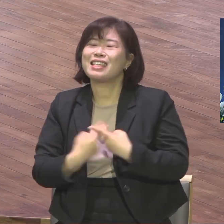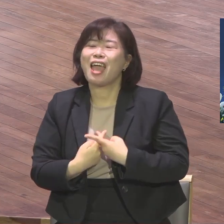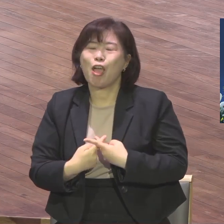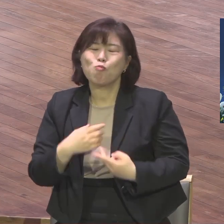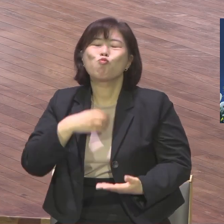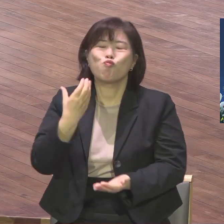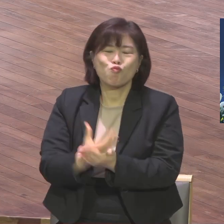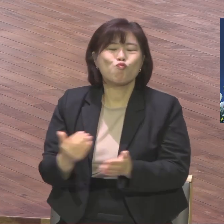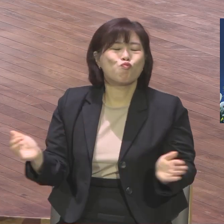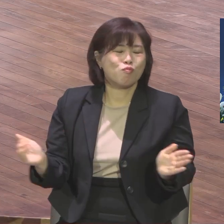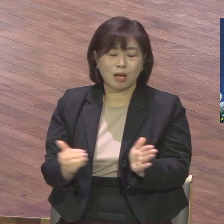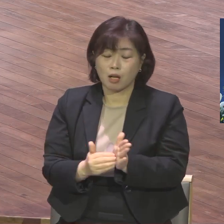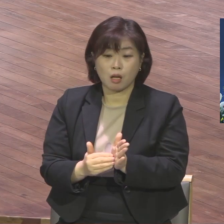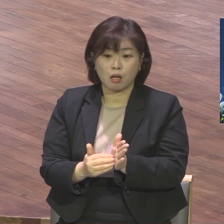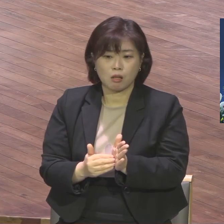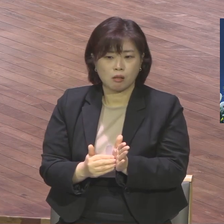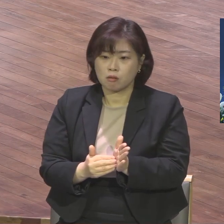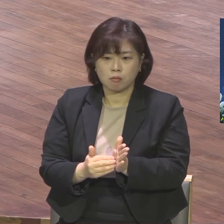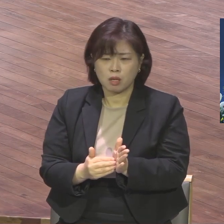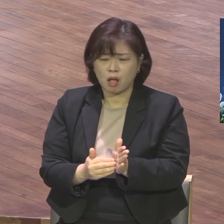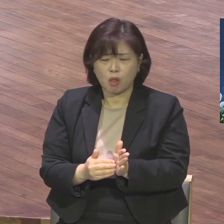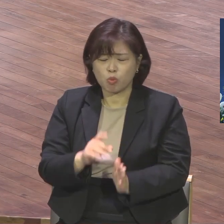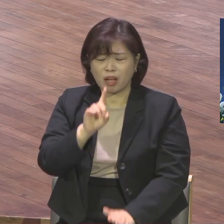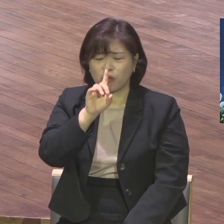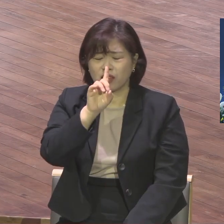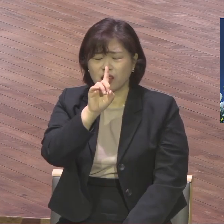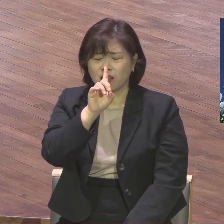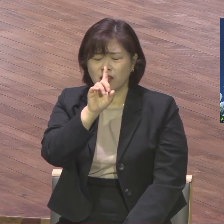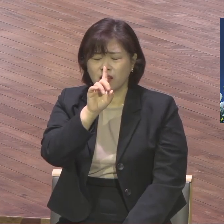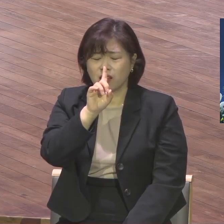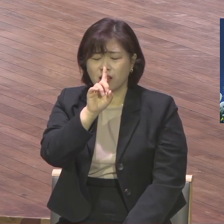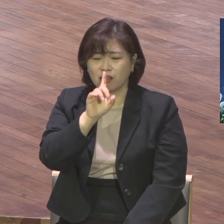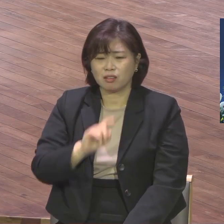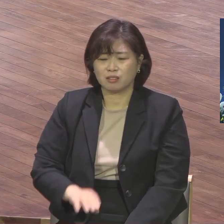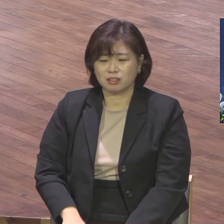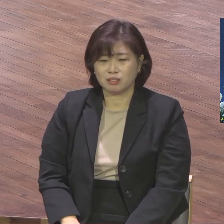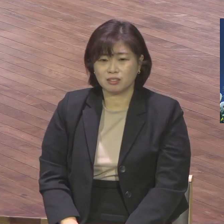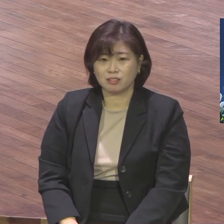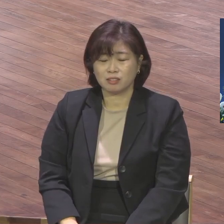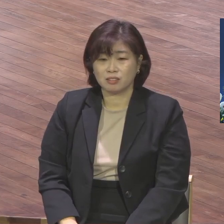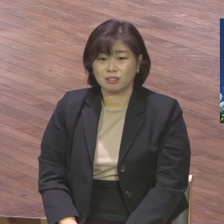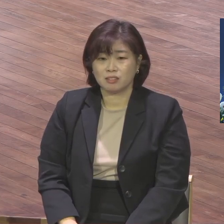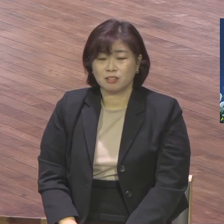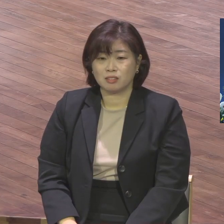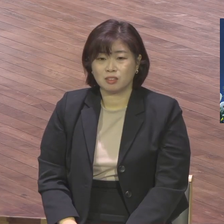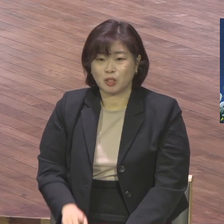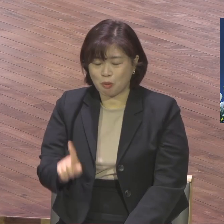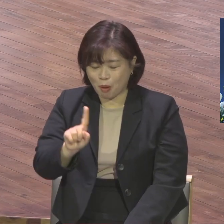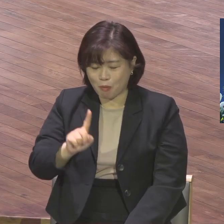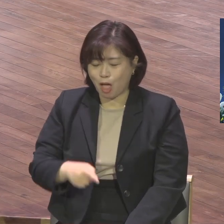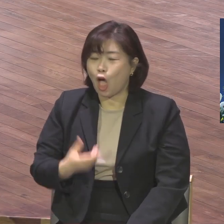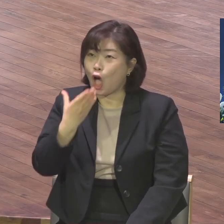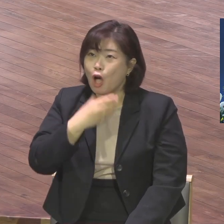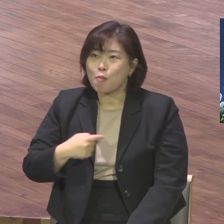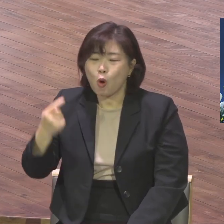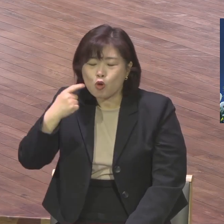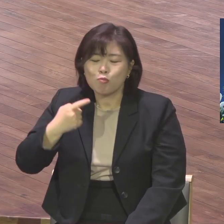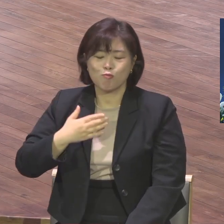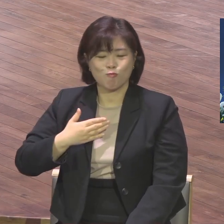감동받았다, 그런 은혜 받았다, 그런 수준 가지고는 아무 의미 없어요. 귀신이 눈썹도 까딱 안